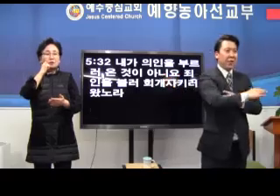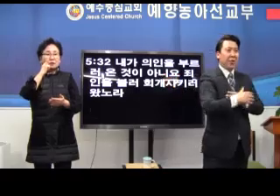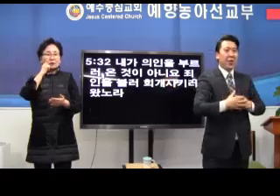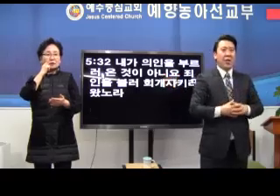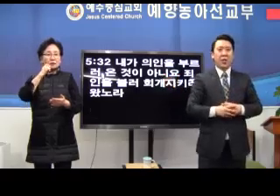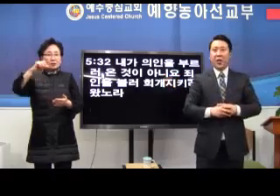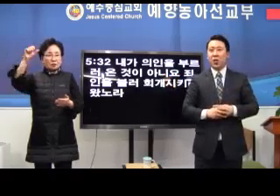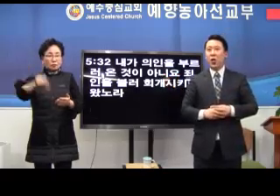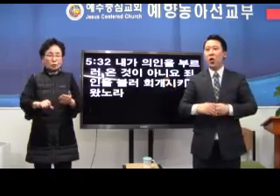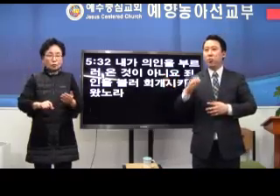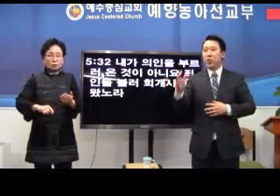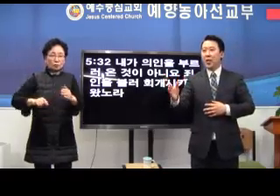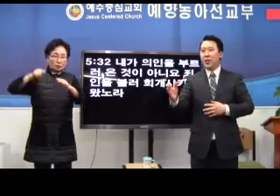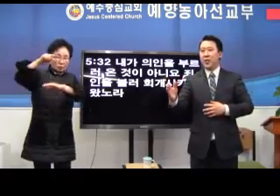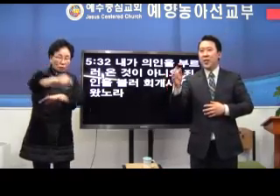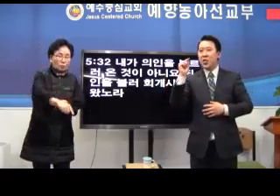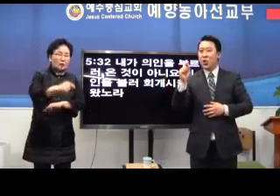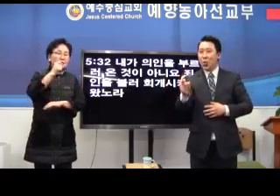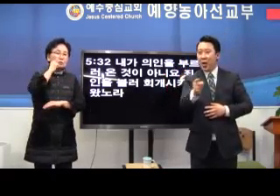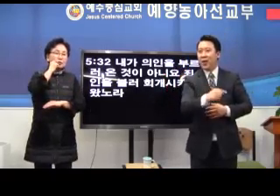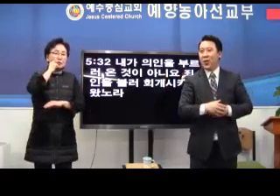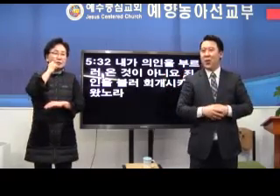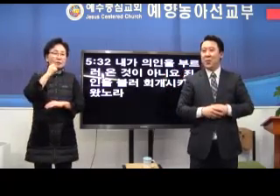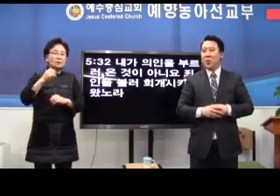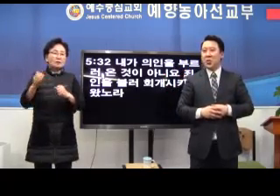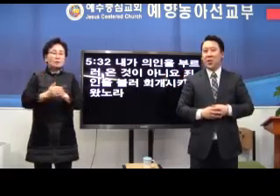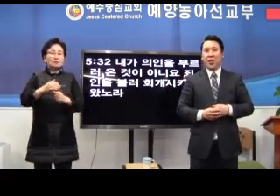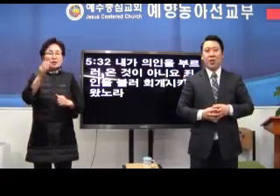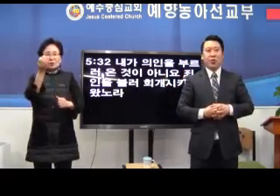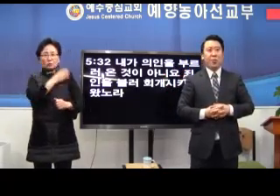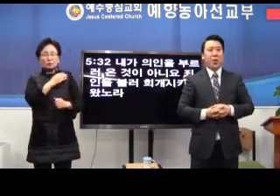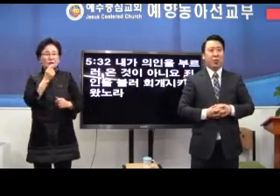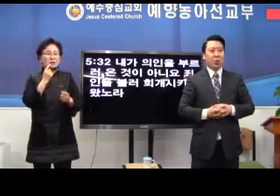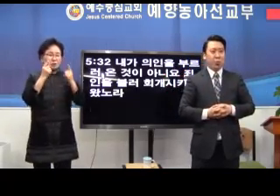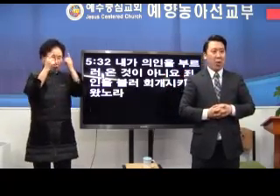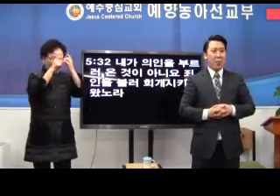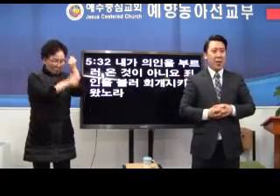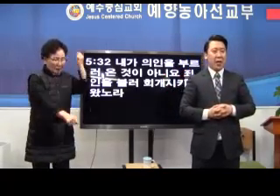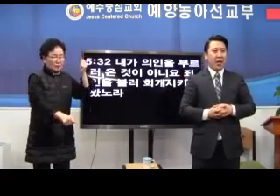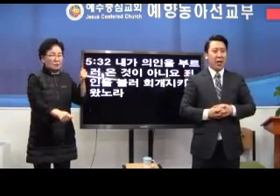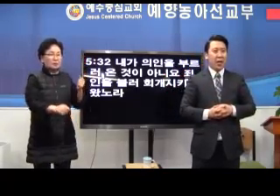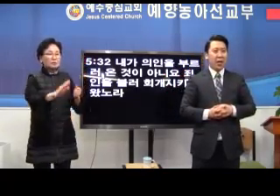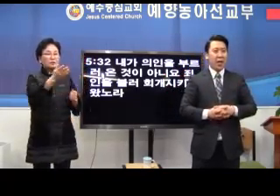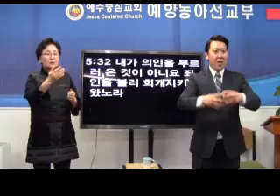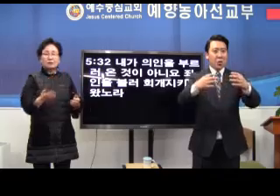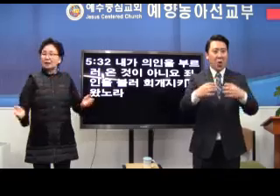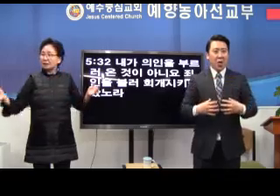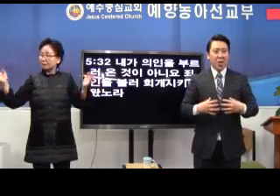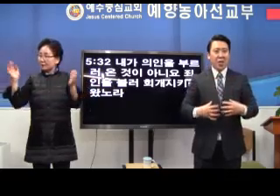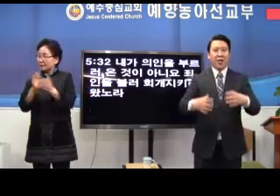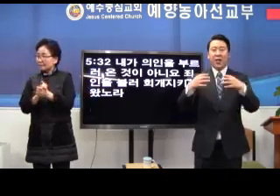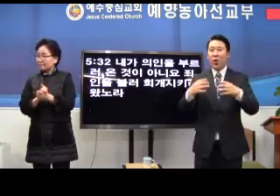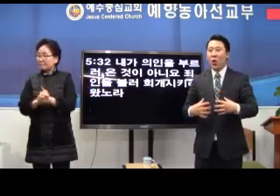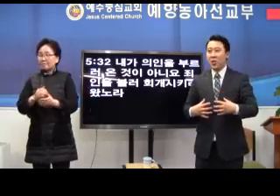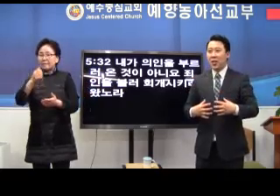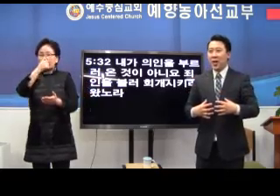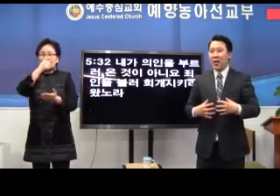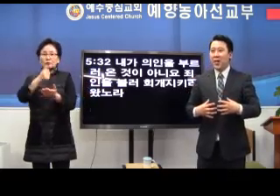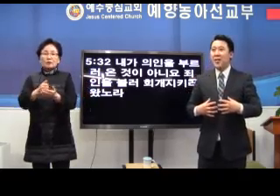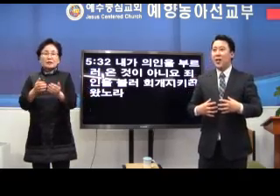거예요. 그래서 부자는 지옥에 간 걸 믿으시길 주님의 이름으로 축복합니다. 죄인인 거지가